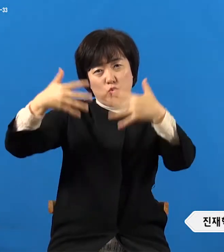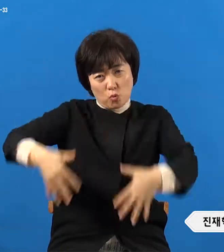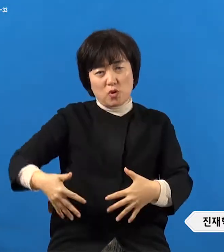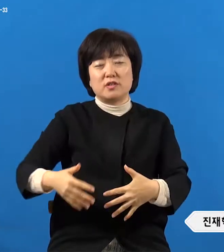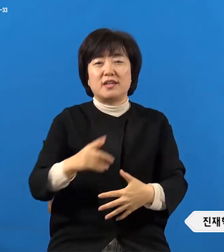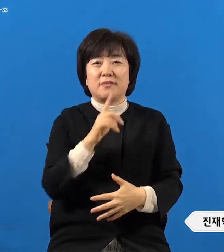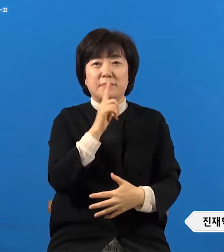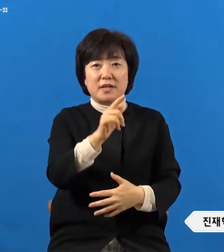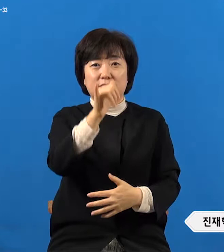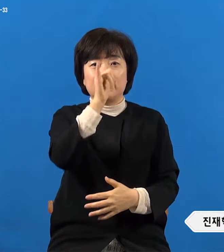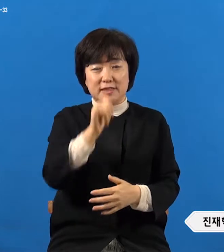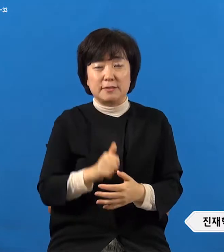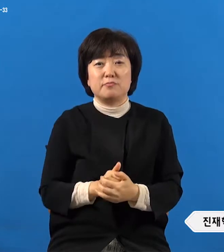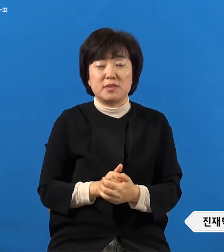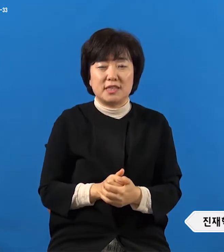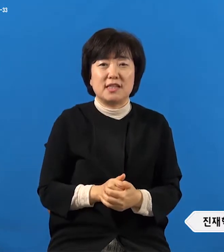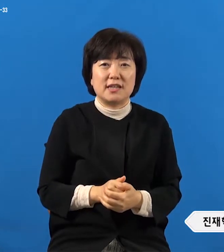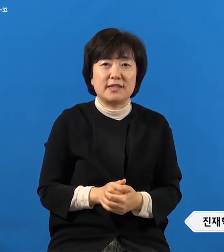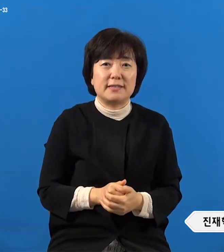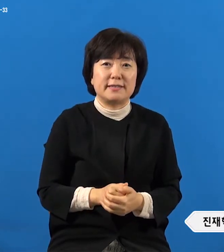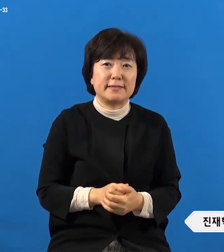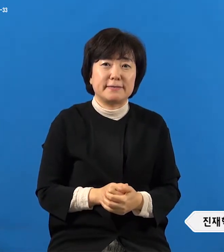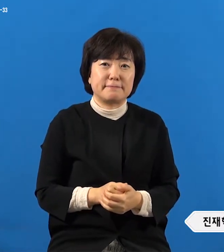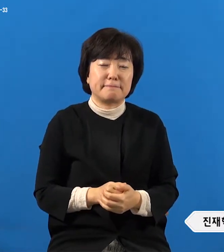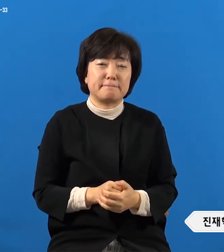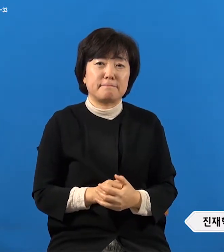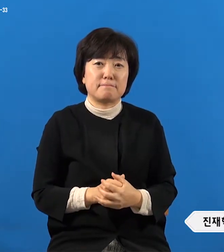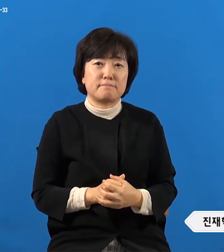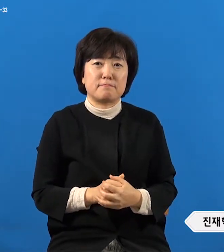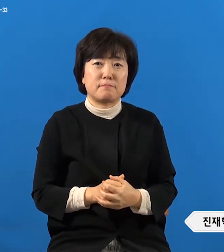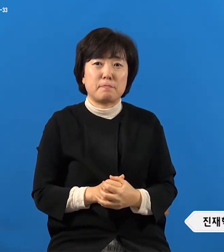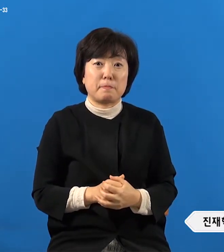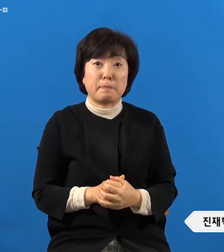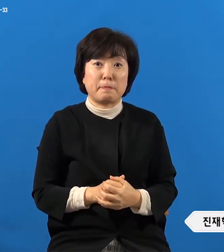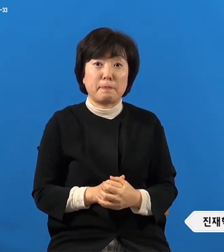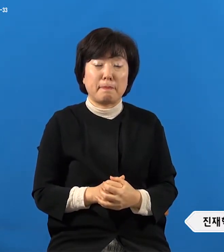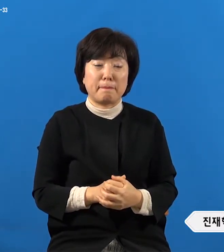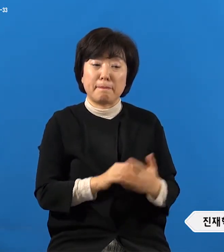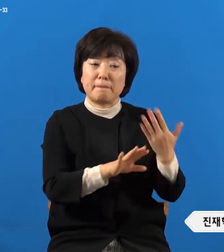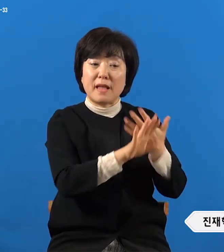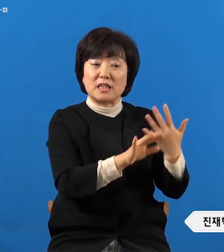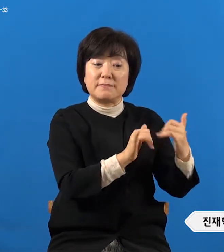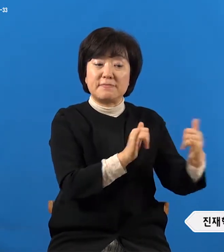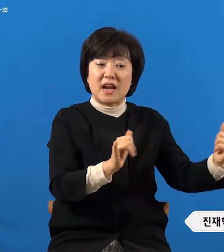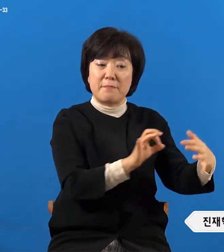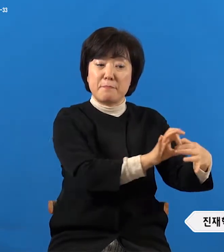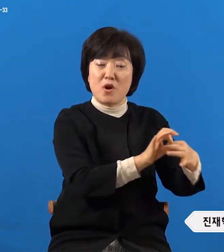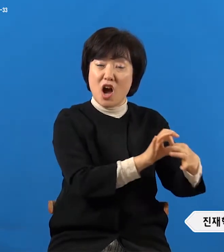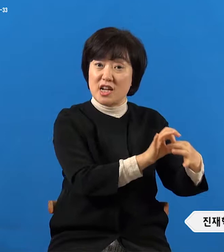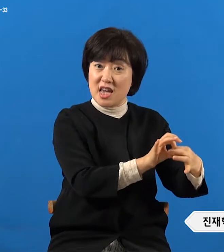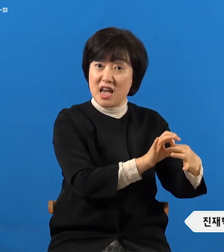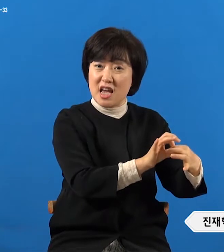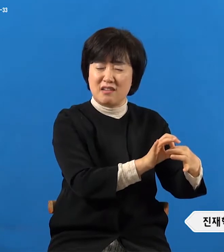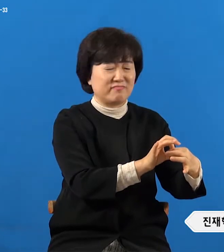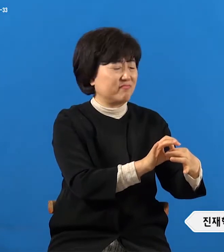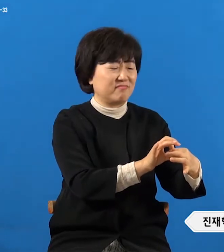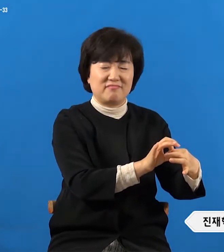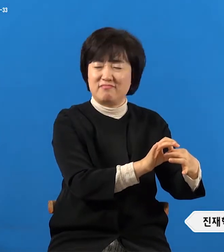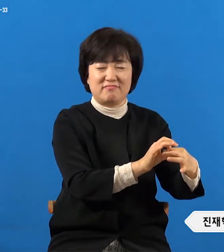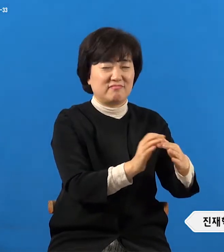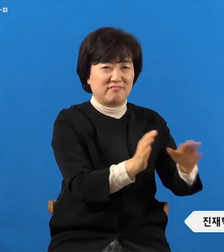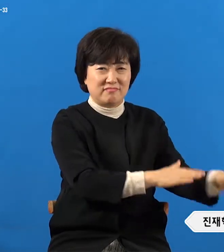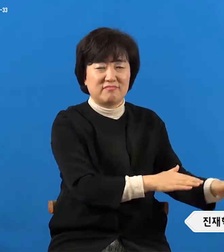없다고 성경은 말씀하고 있습니다. 다른 인간관계보다도 주님과의